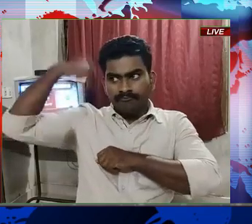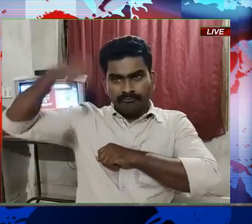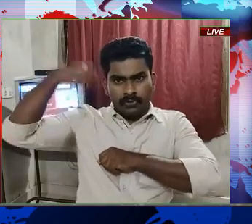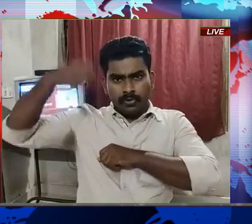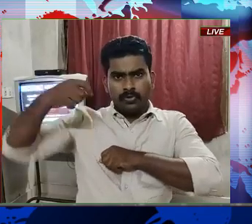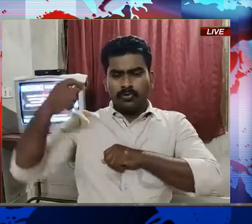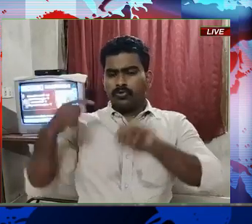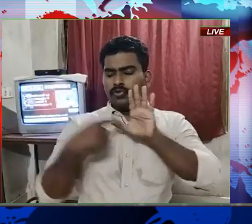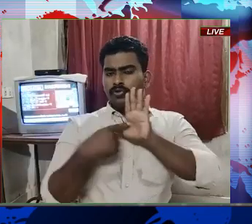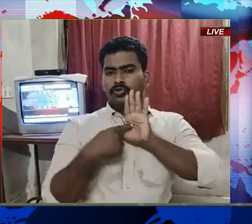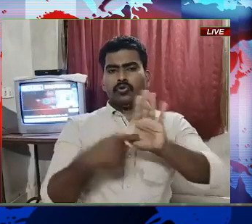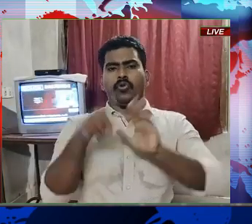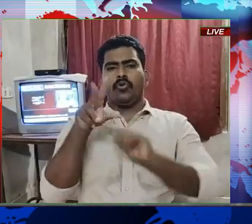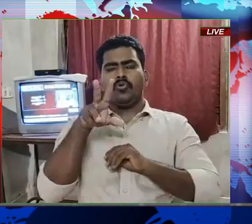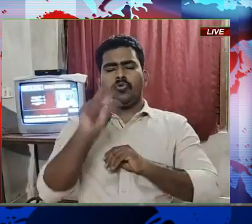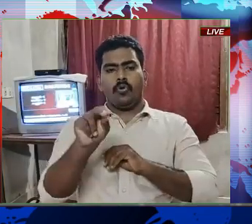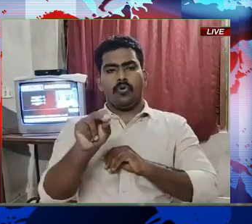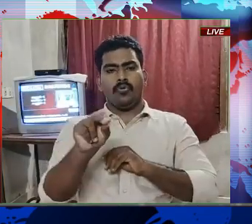കാര്യക്ഷമത കൊണ്ടും